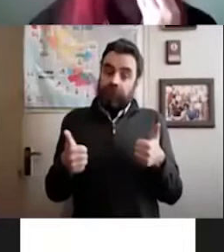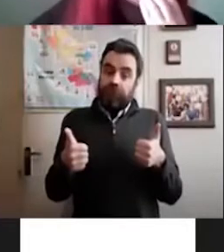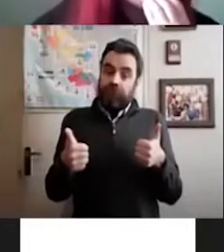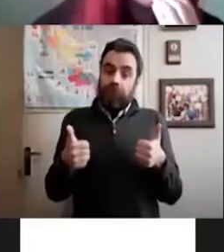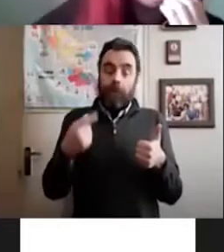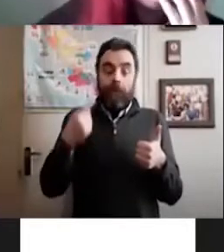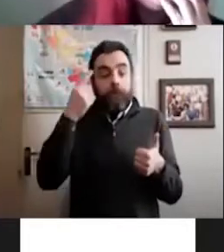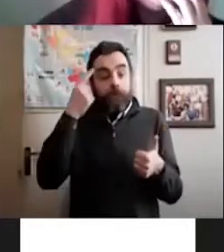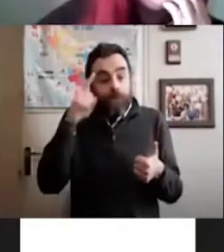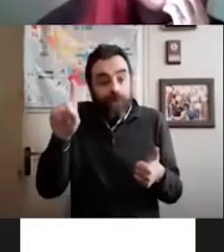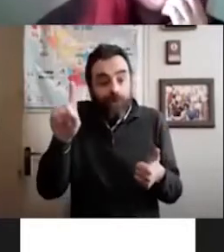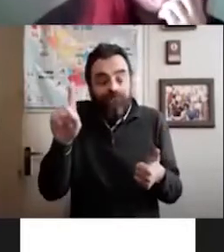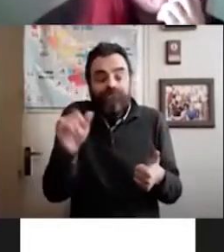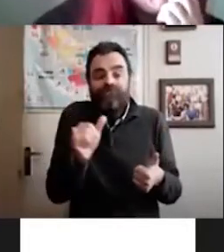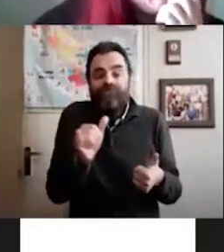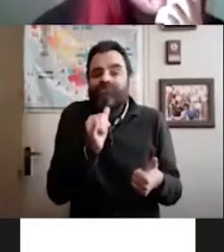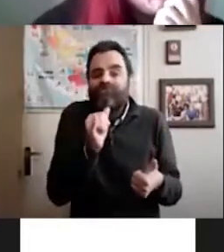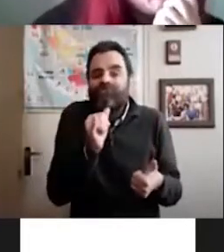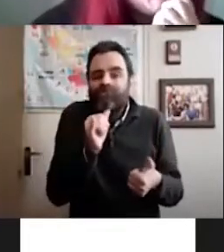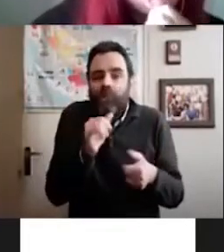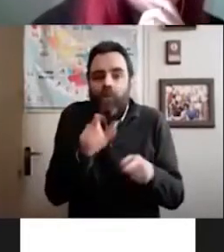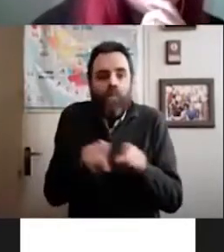y ahora estamos ya mucho mejor.